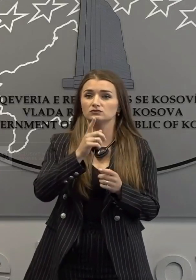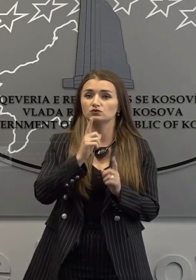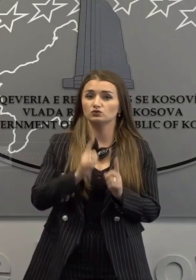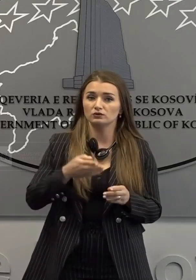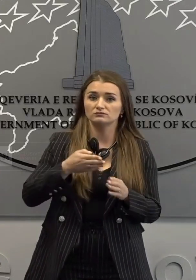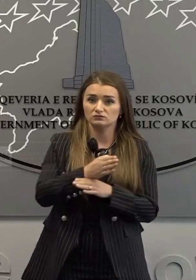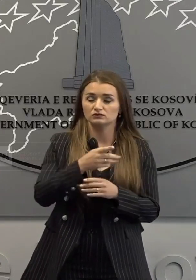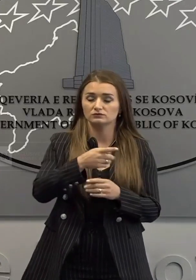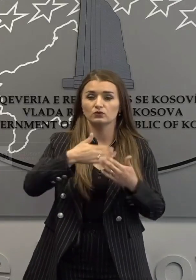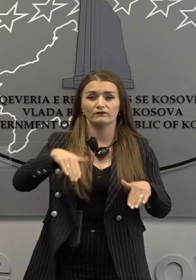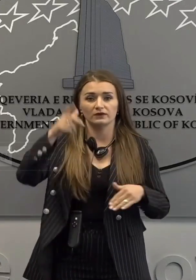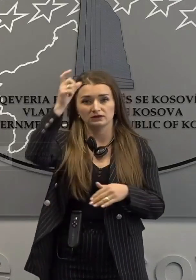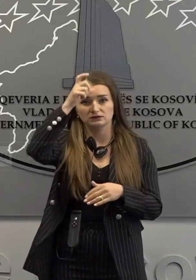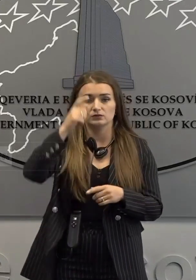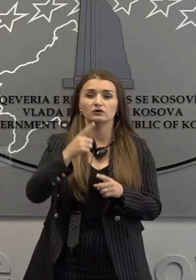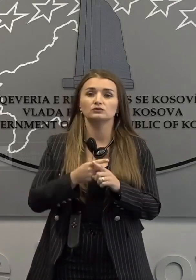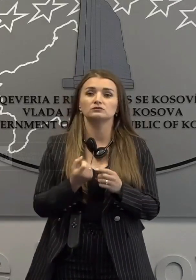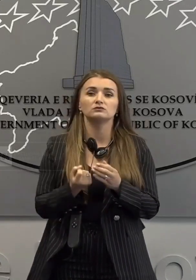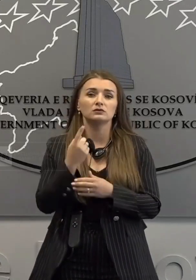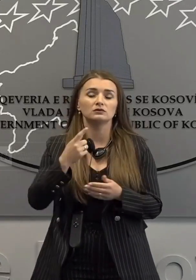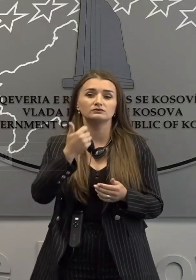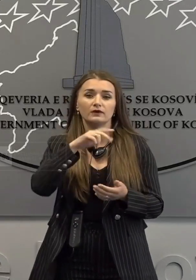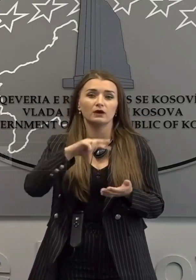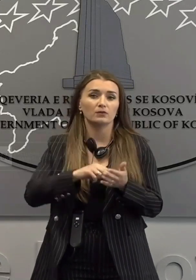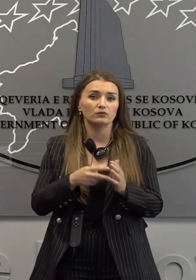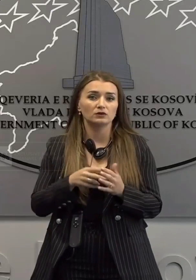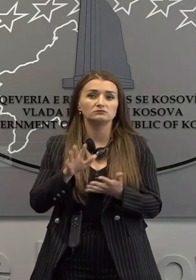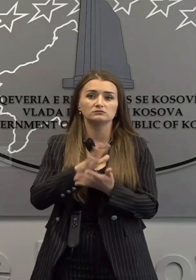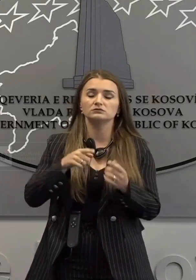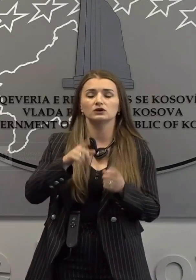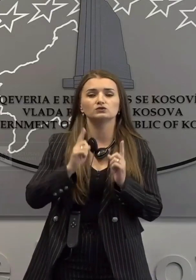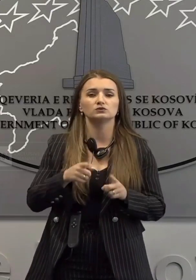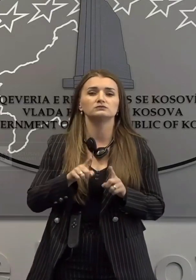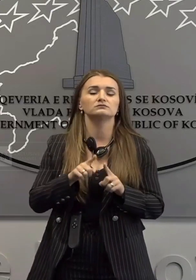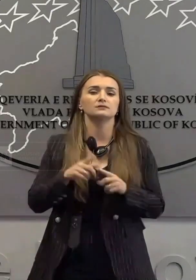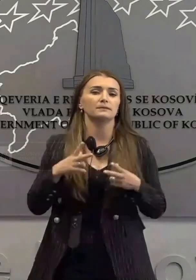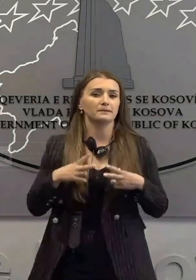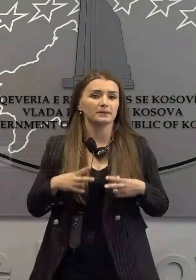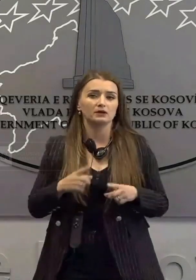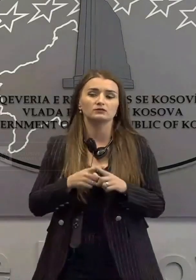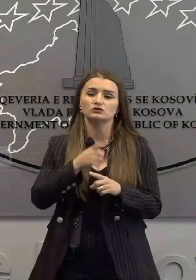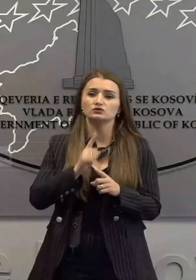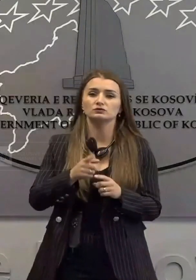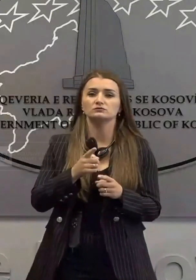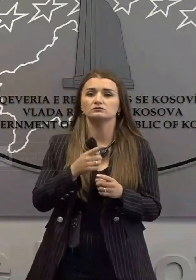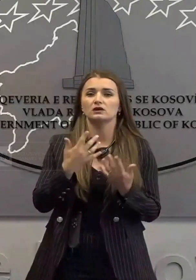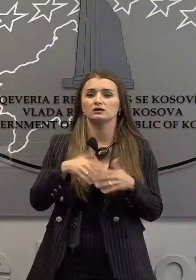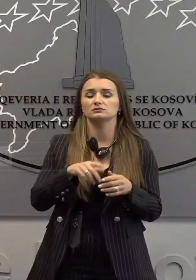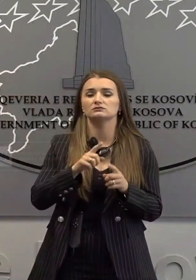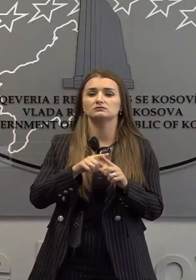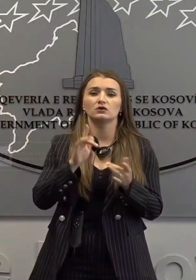apo keqtrajtimeve nga autoritetet e Serbisë, ta ruajnë qetësinë dhe të kontaktojnë në